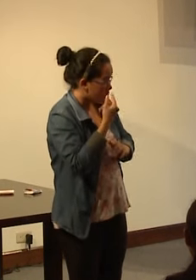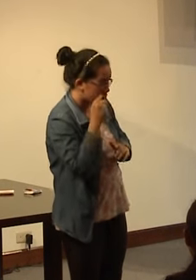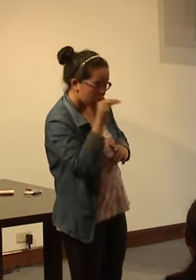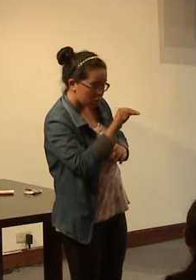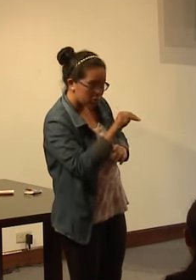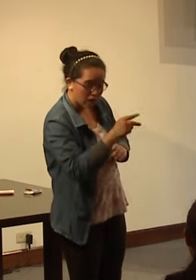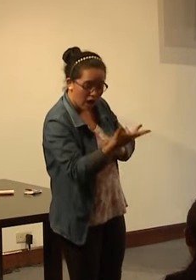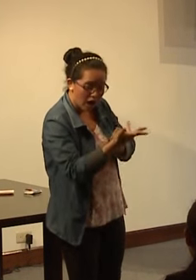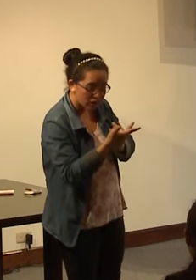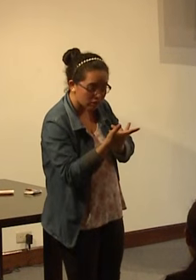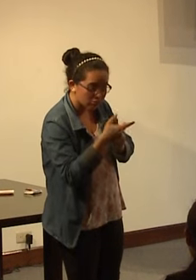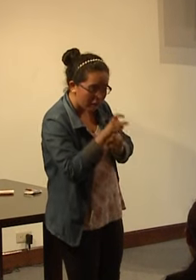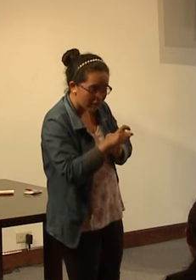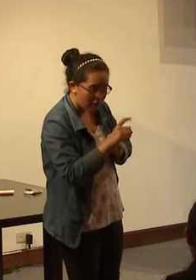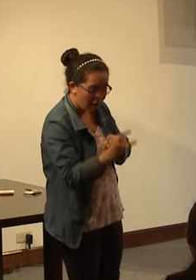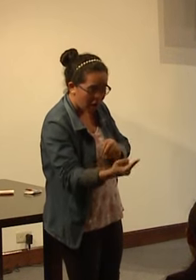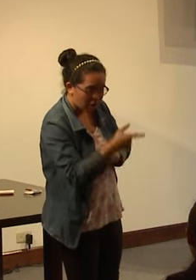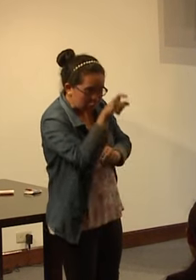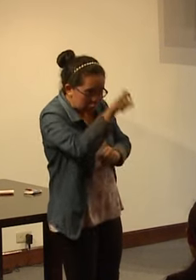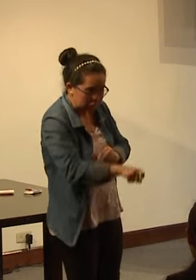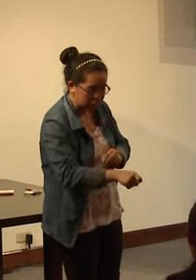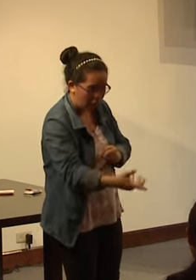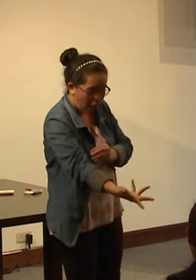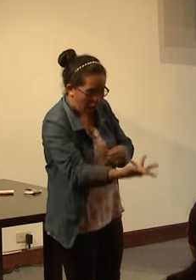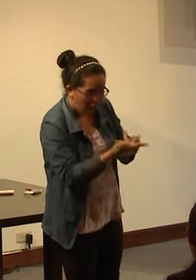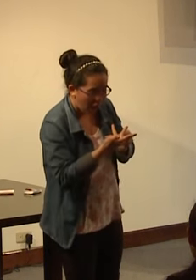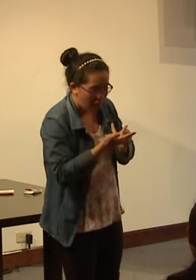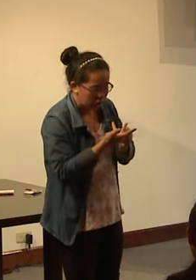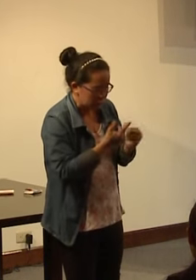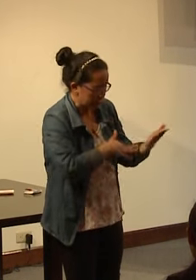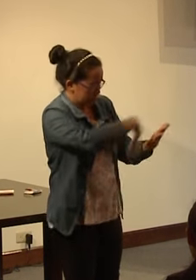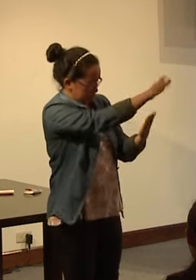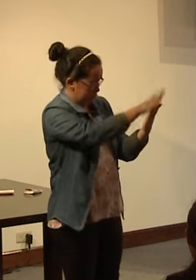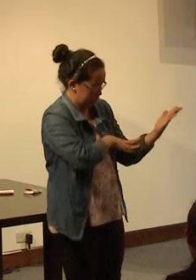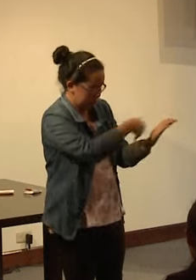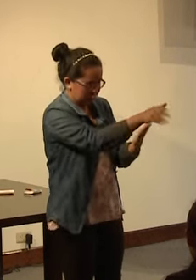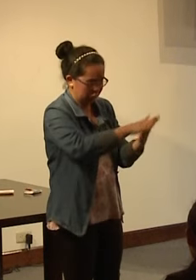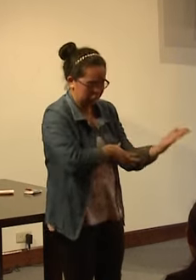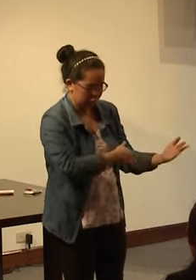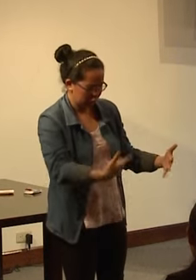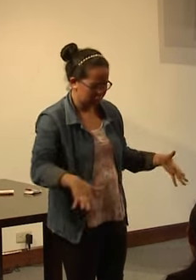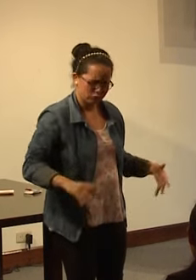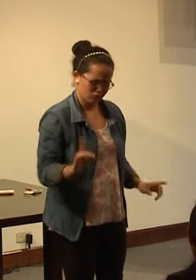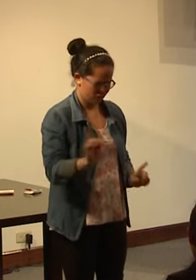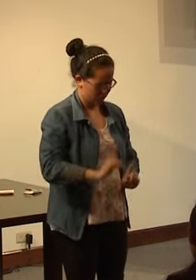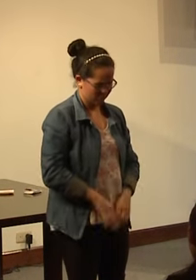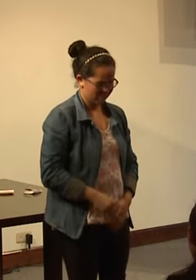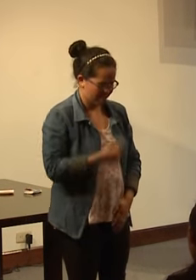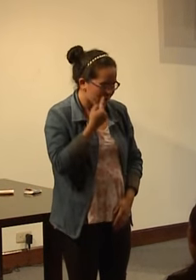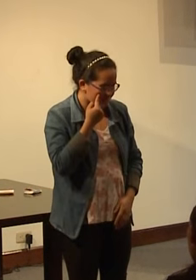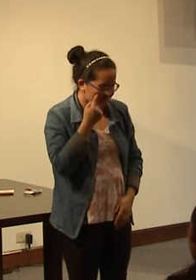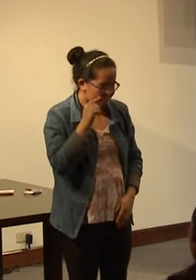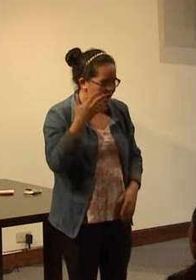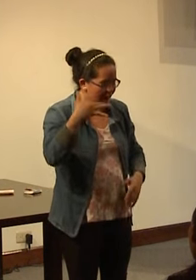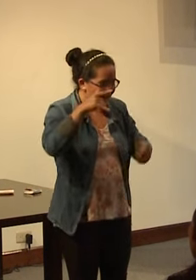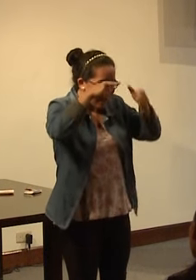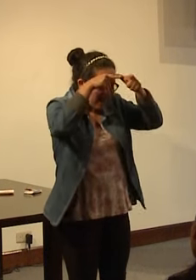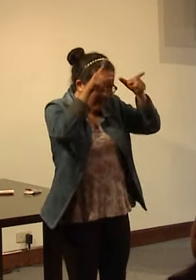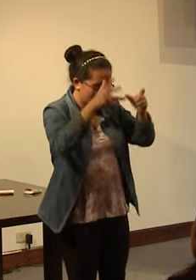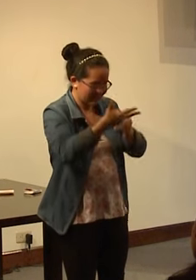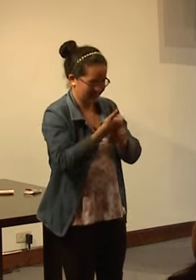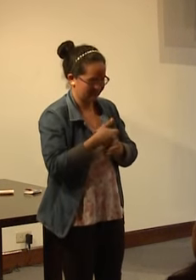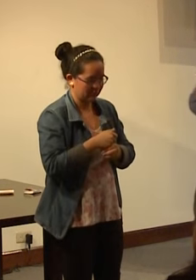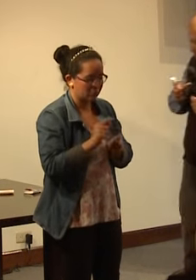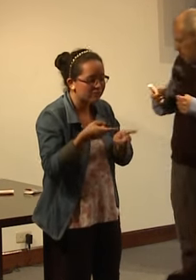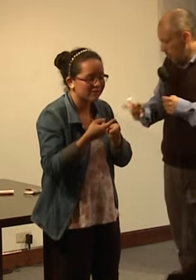sea, ¿estuvimos haciendo obras de arte? ¿O trabajamos acerca de un lenguaje artístico a partir de? ¿Cierto? Bien, ahora yo voy a hacer una cosa así muy